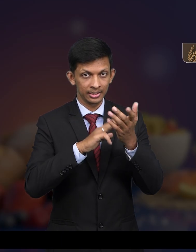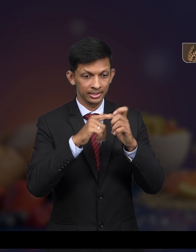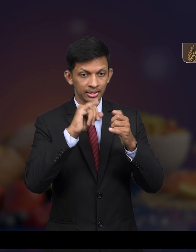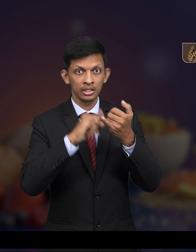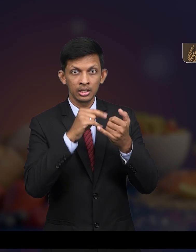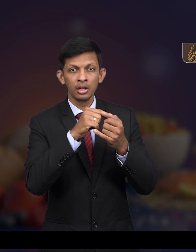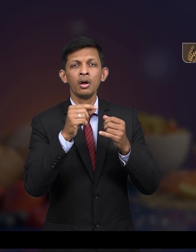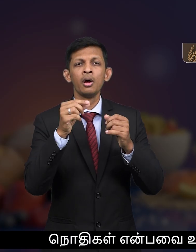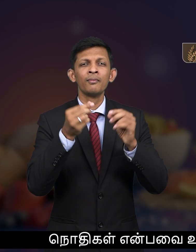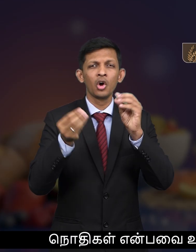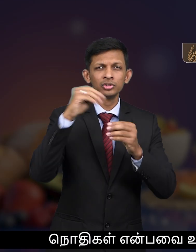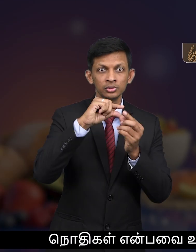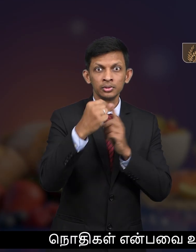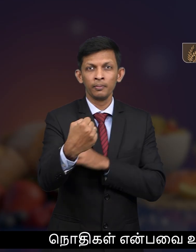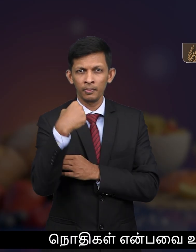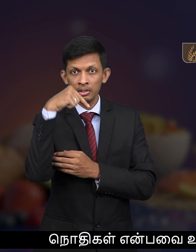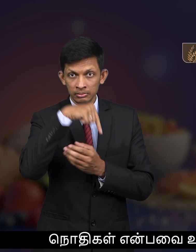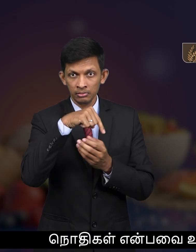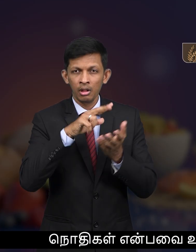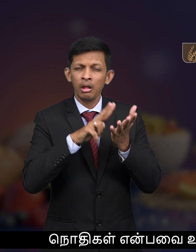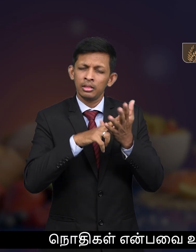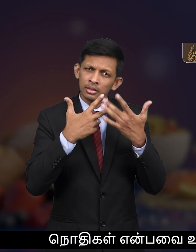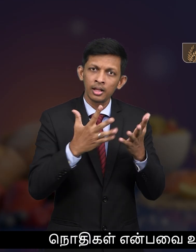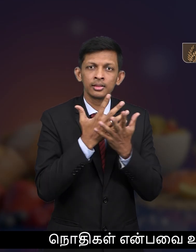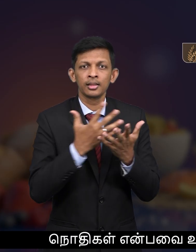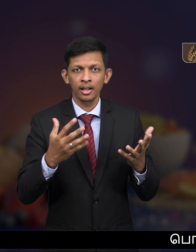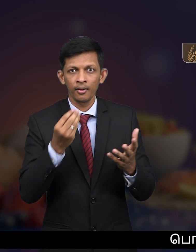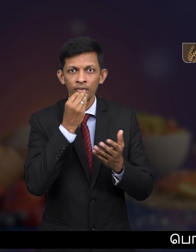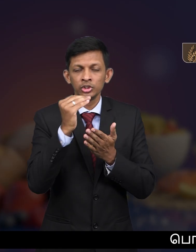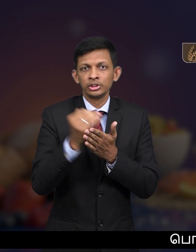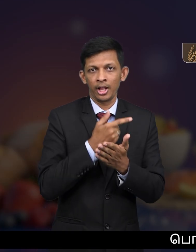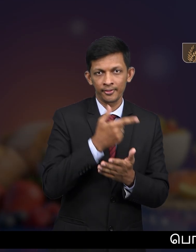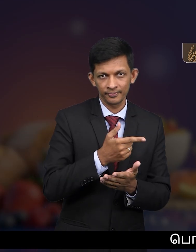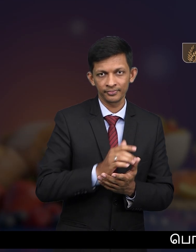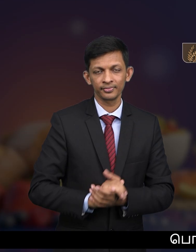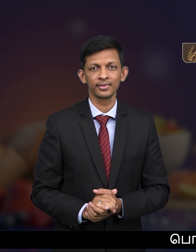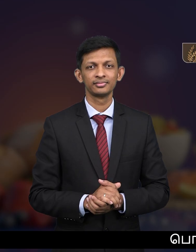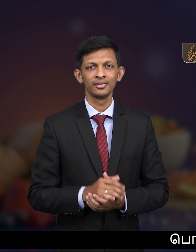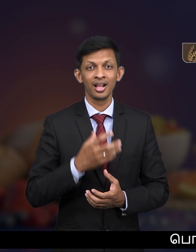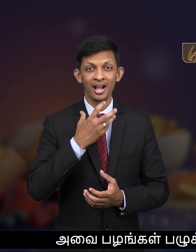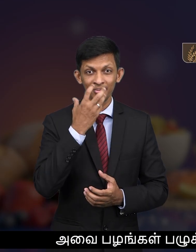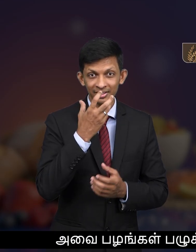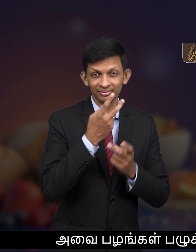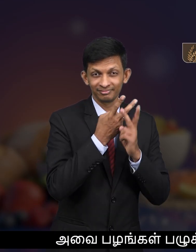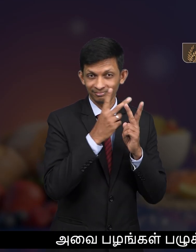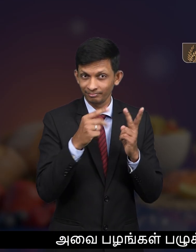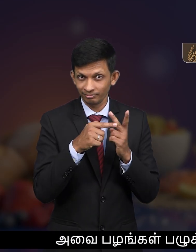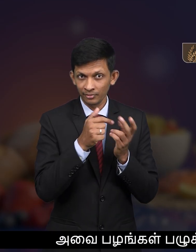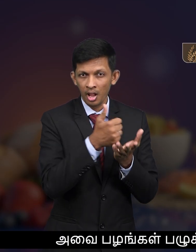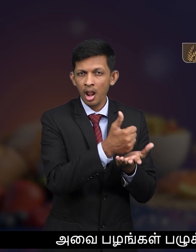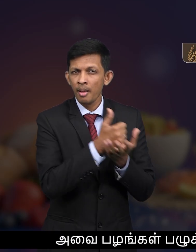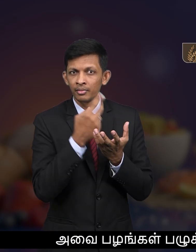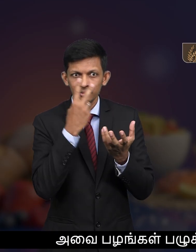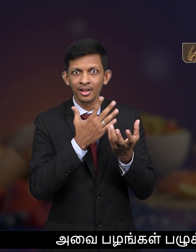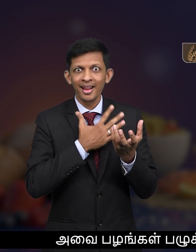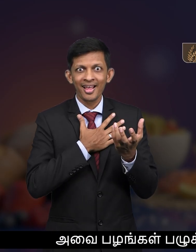நொதிகள். நொதிகள் என்பவை உணவில் காணப்படும் இயற்கை பொருட்கள் ஆகும். அவை